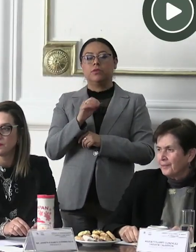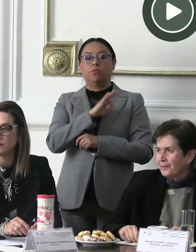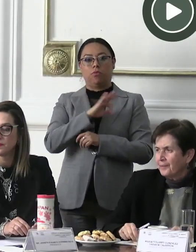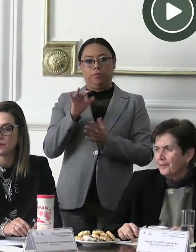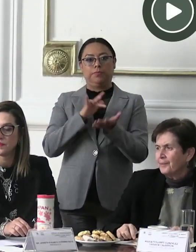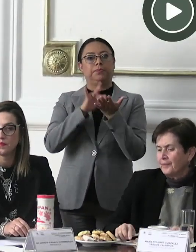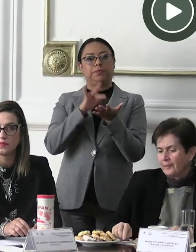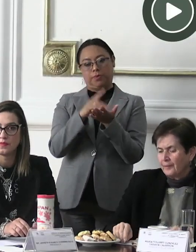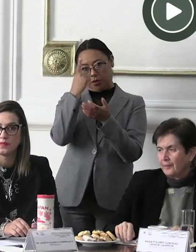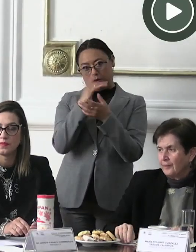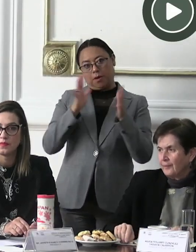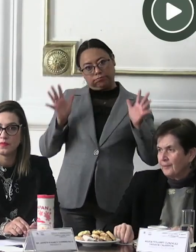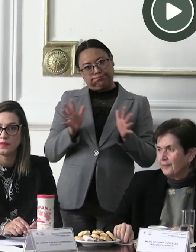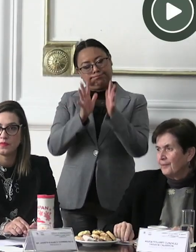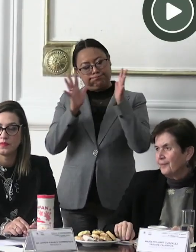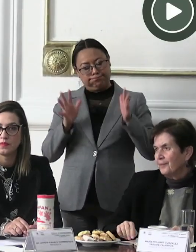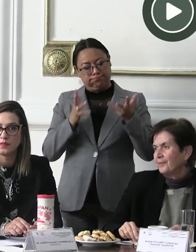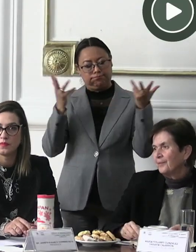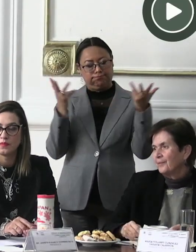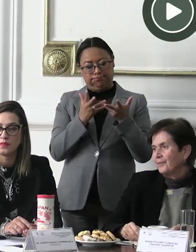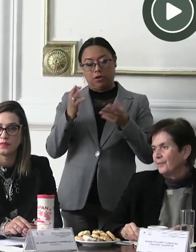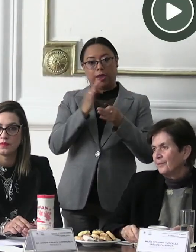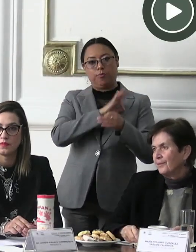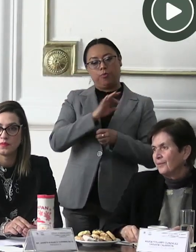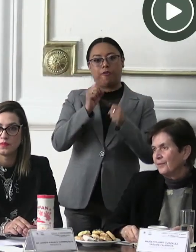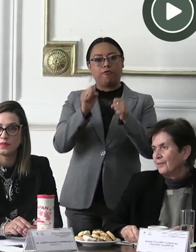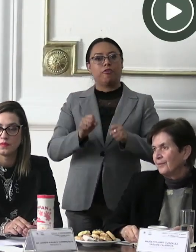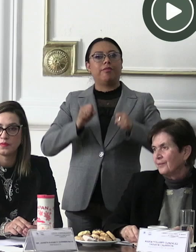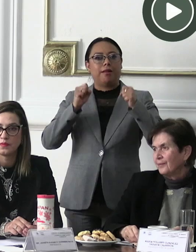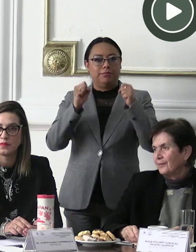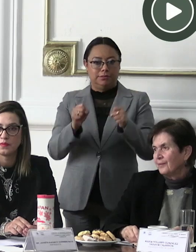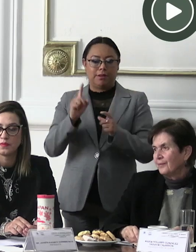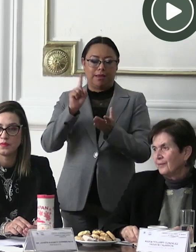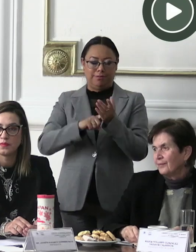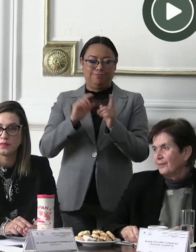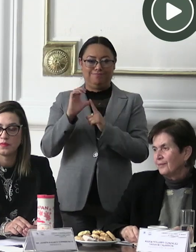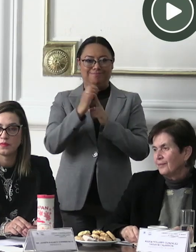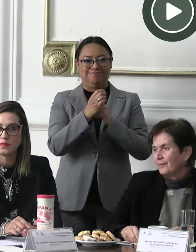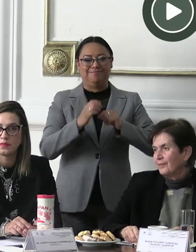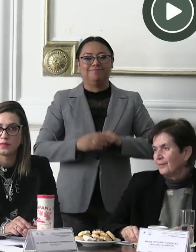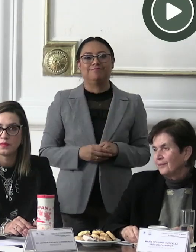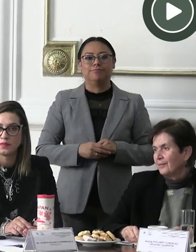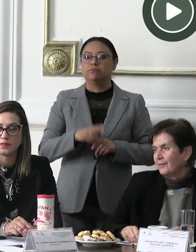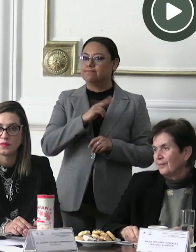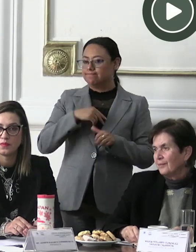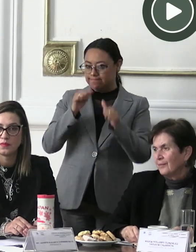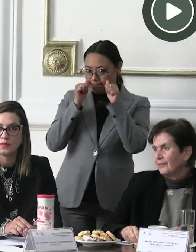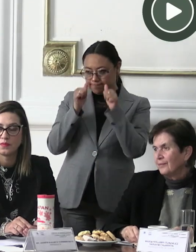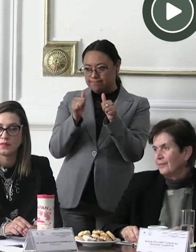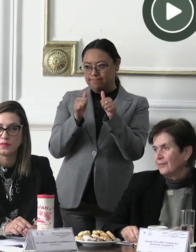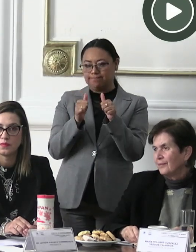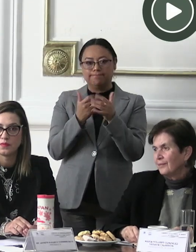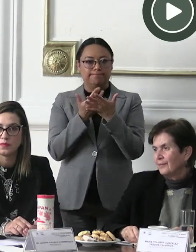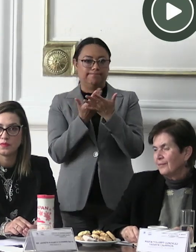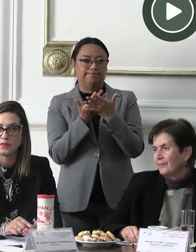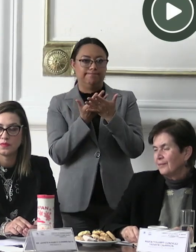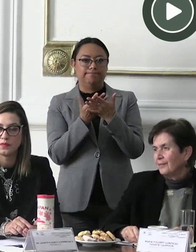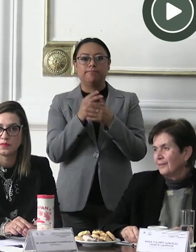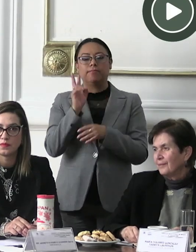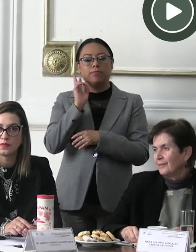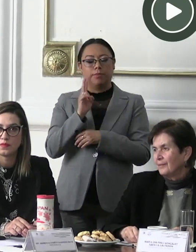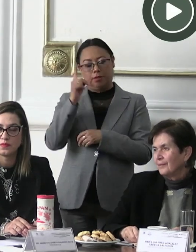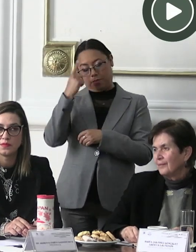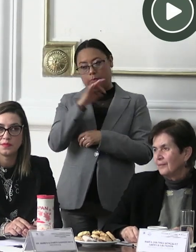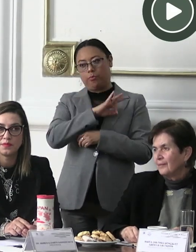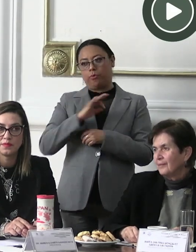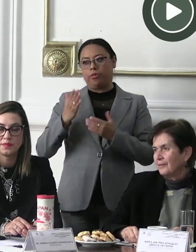las acciones necesarias que fortalezcan el trabajo de la comisión. Estaremos atentos y muy pendientes para seguir